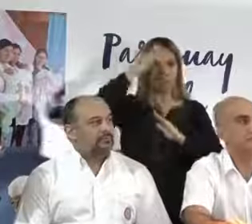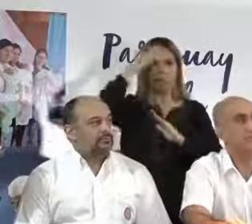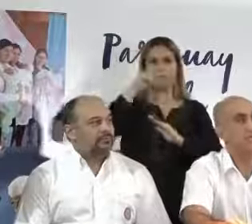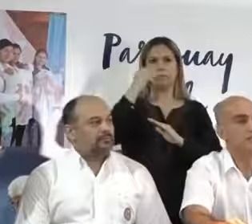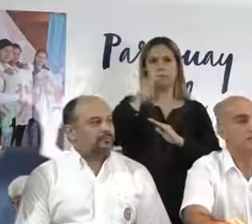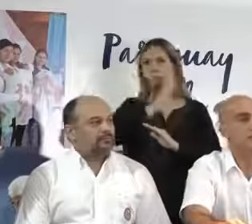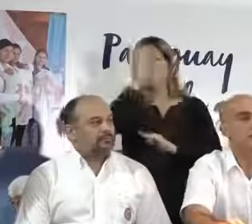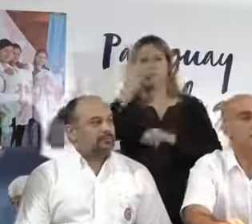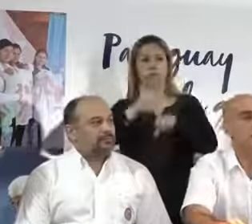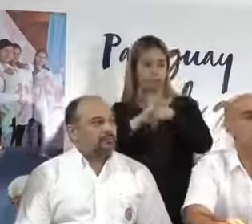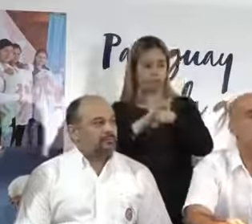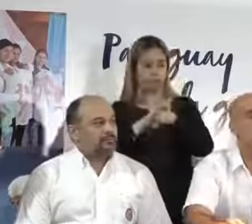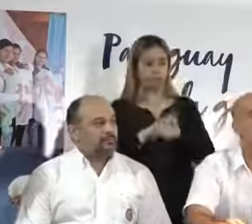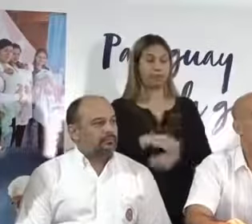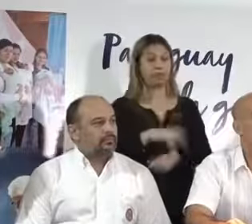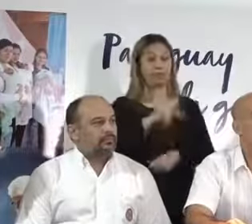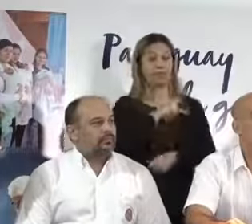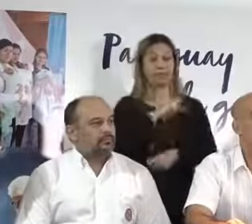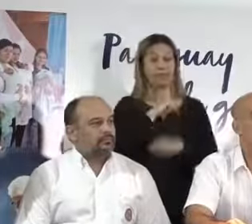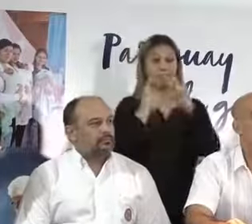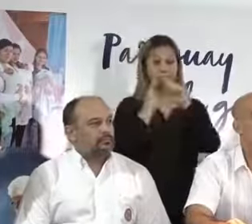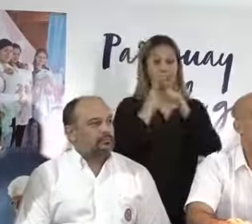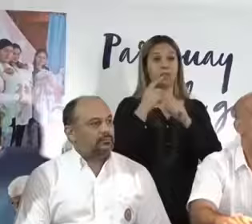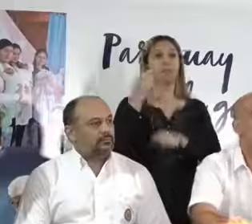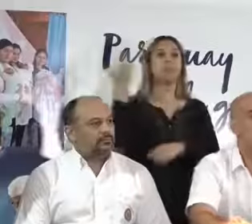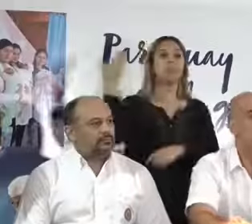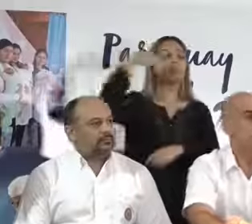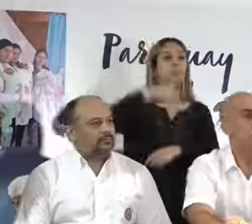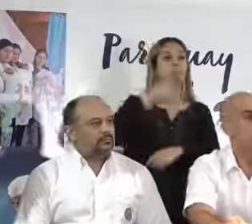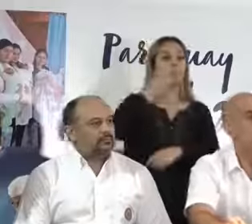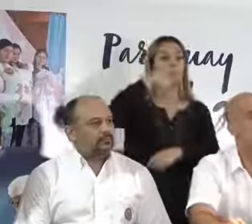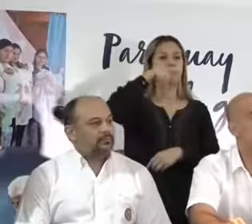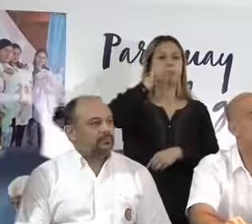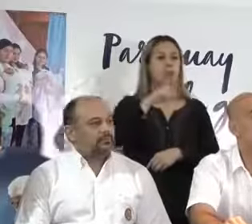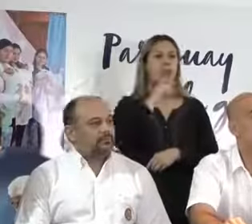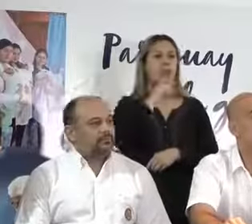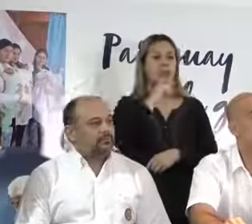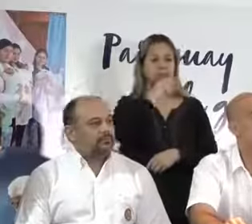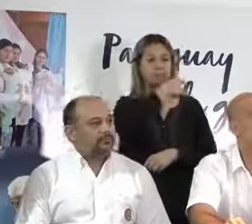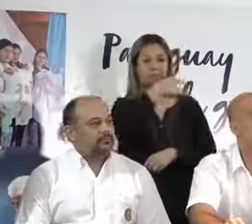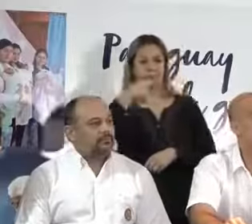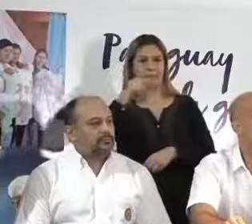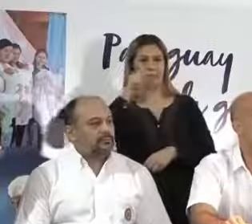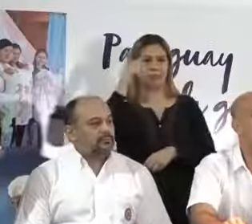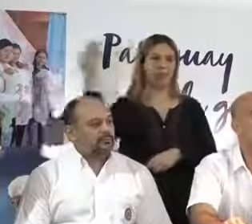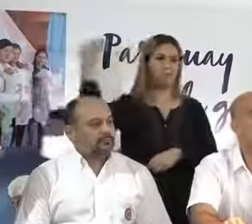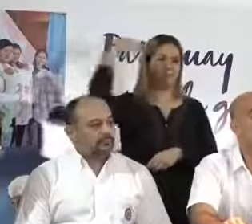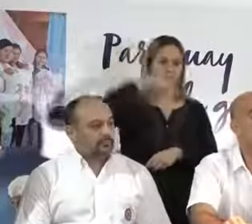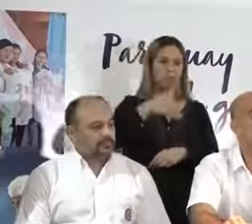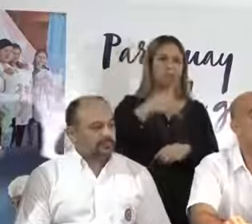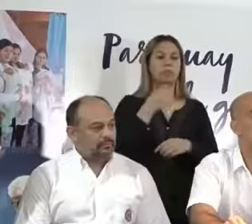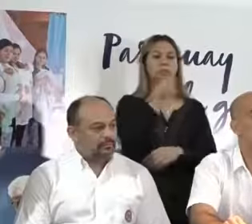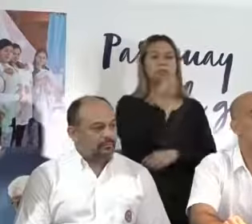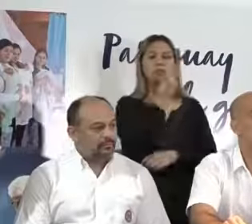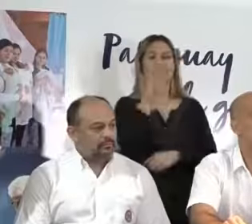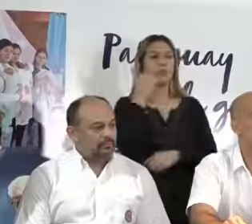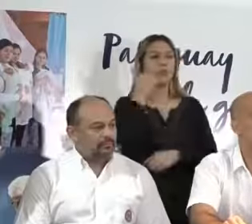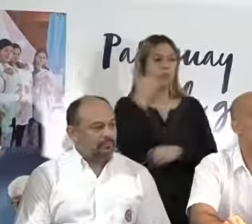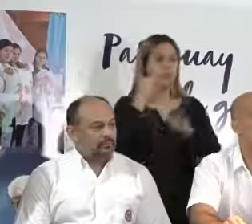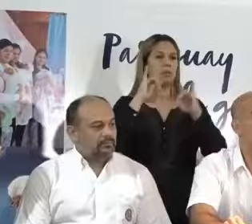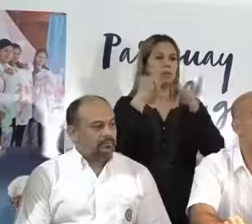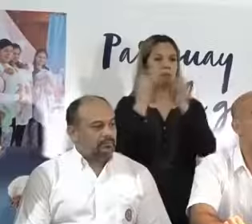directamente. Sí, esta persona llegó en los primeros días de marzo. Tenemos el número de contactos exactos, tanto personal